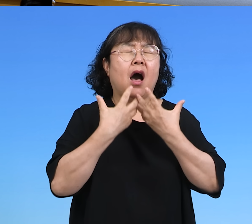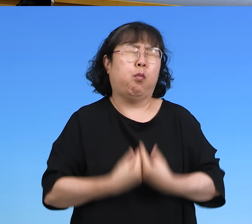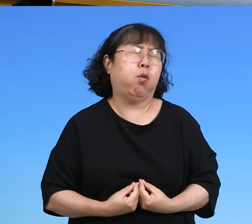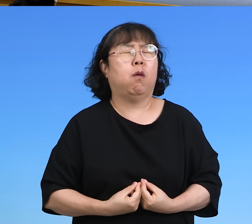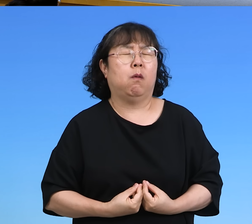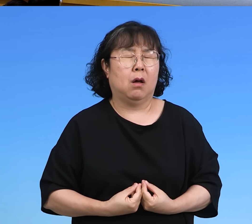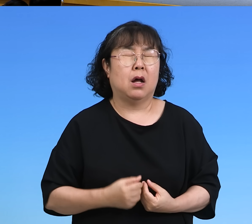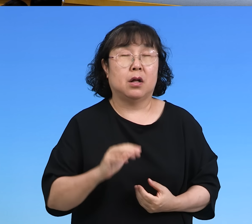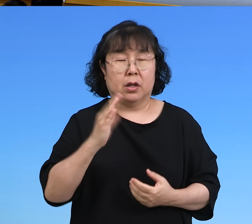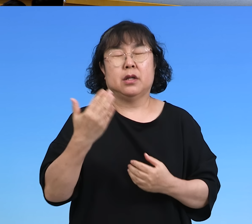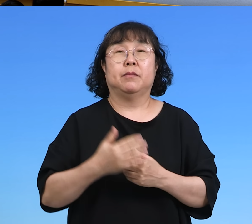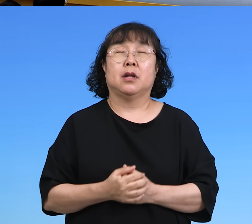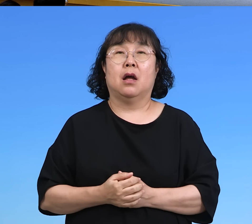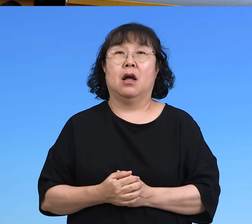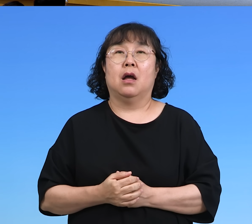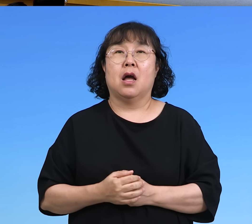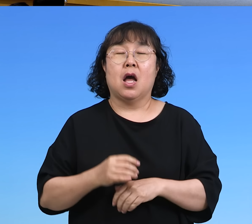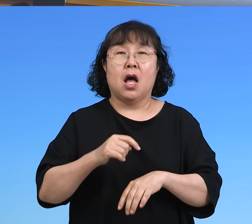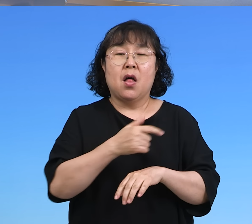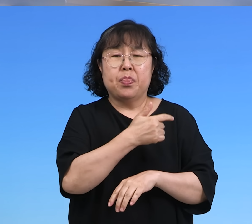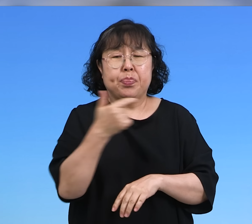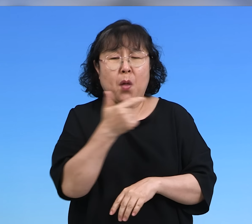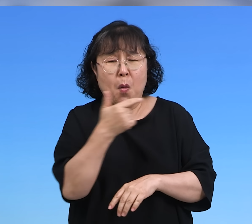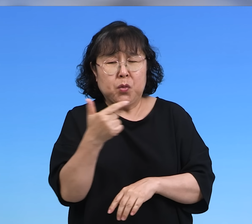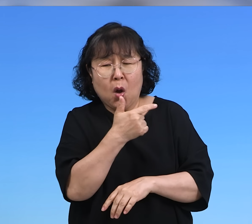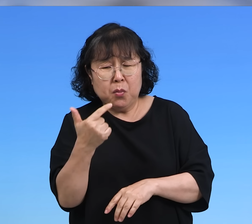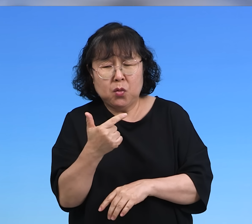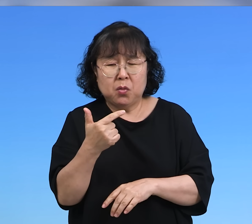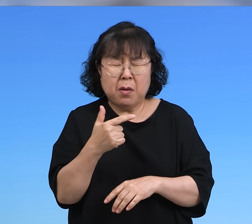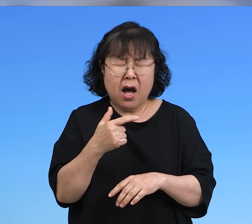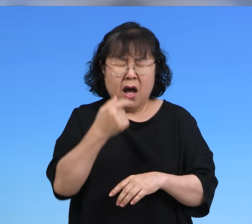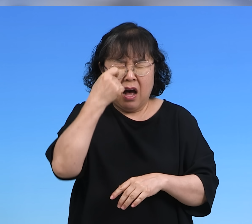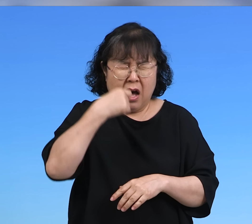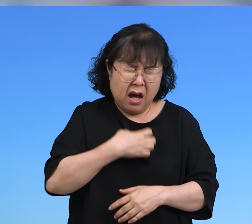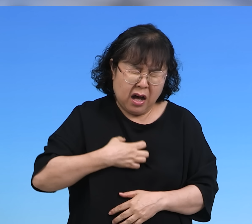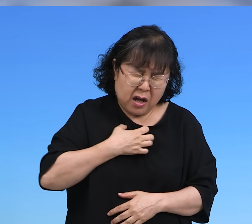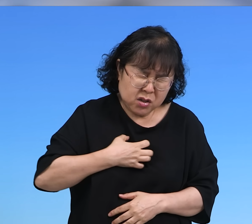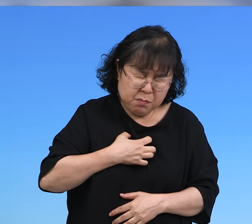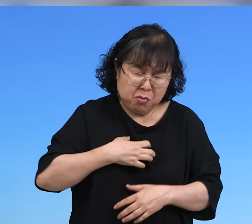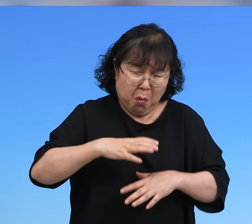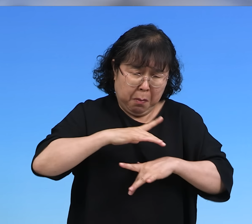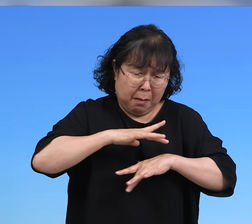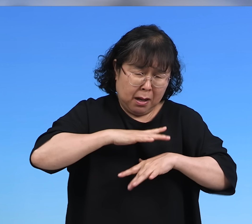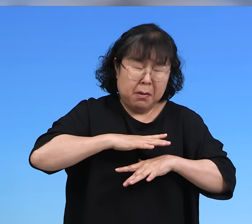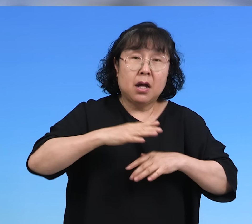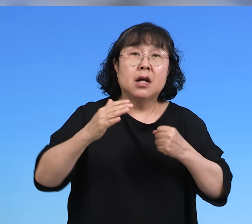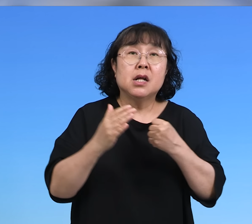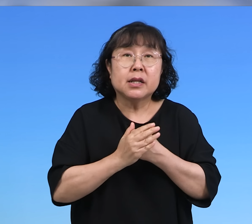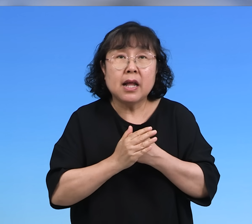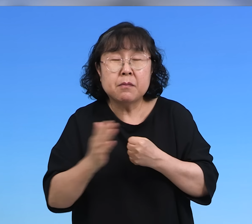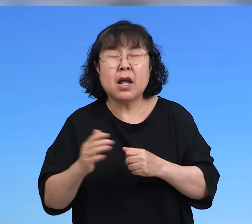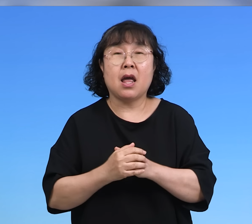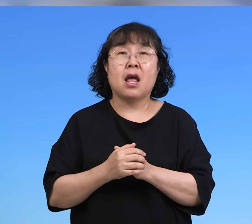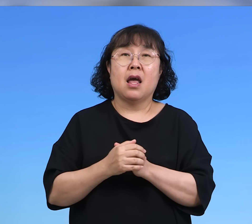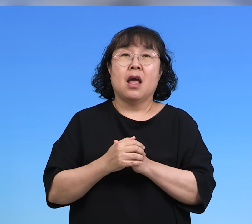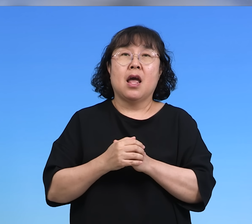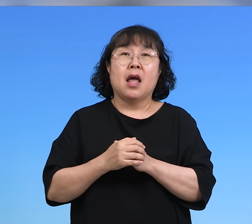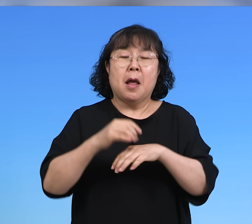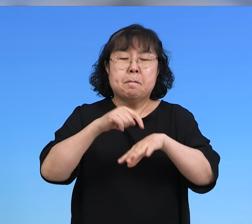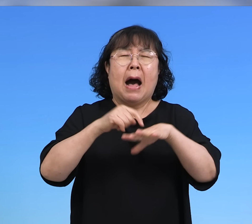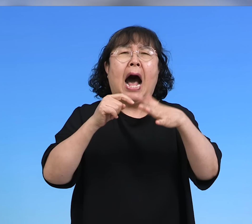이 표현이요 너무 강렬해요. 어느 정도 슬퍼야 이런 표현을 쓸 수 있을까요? 그냥 눈물